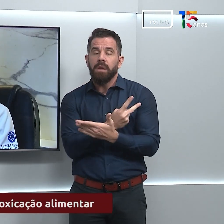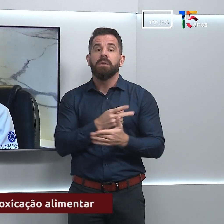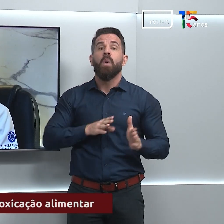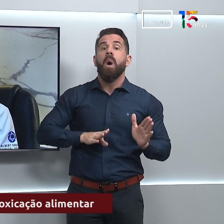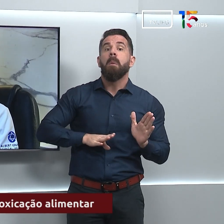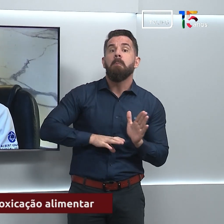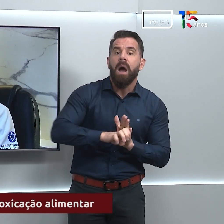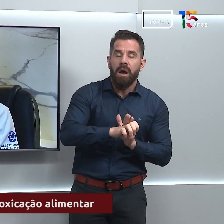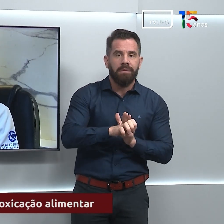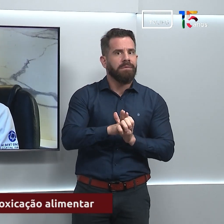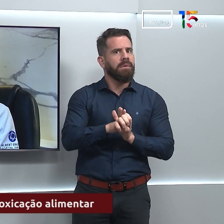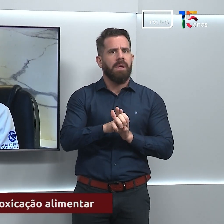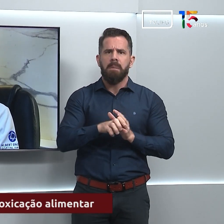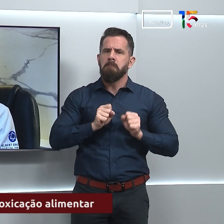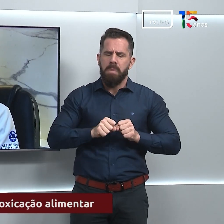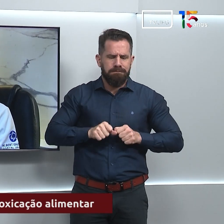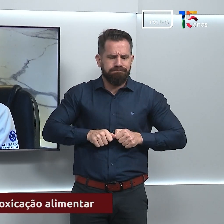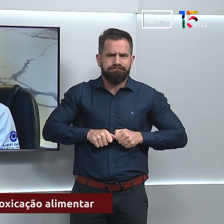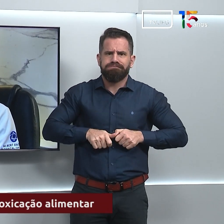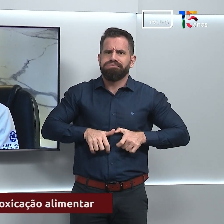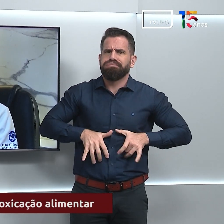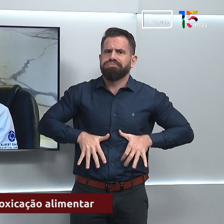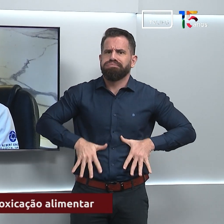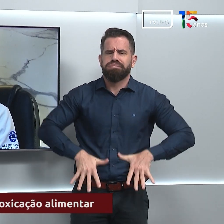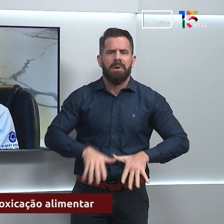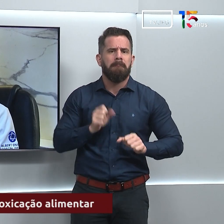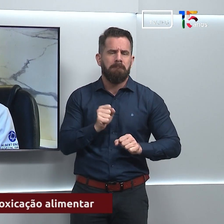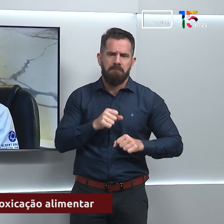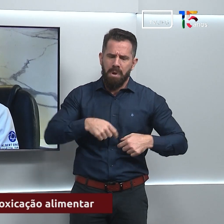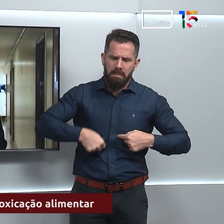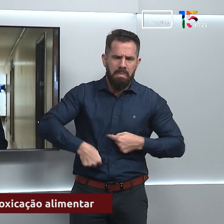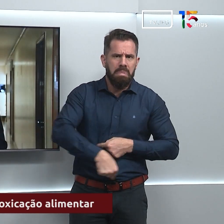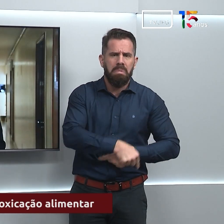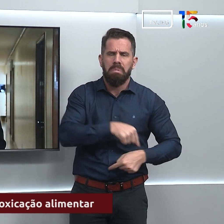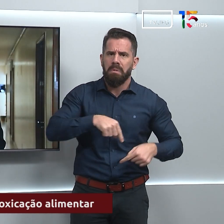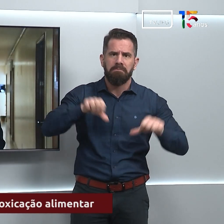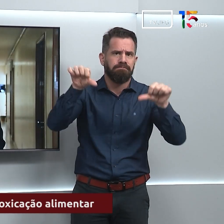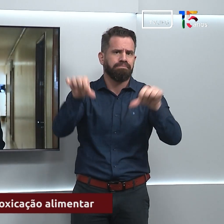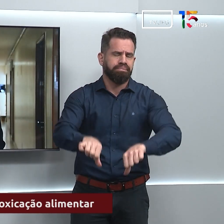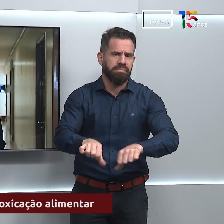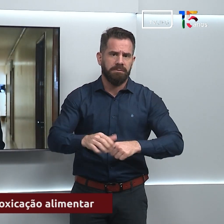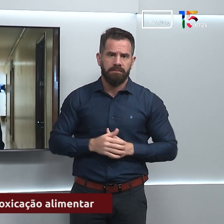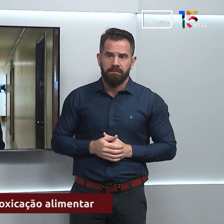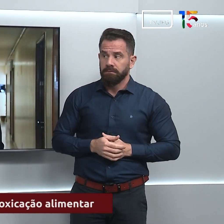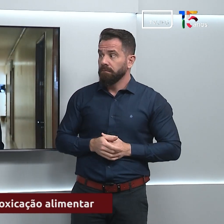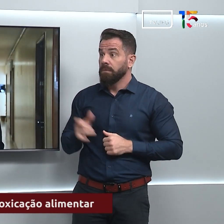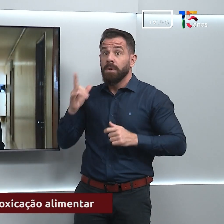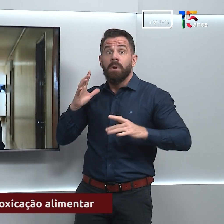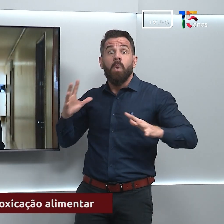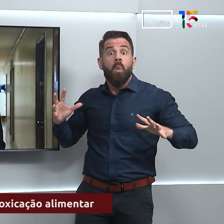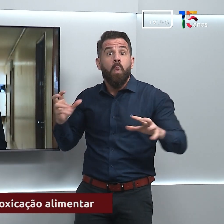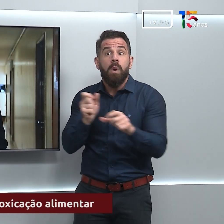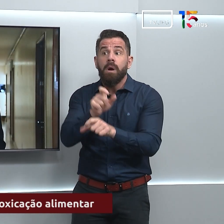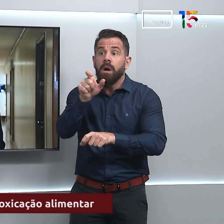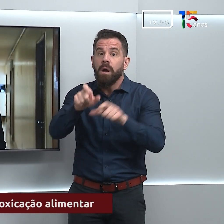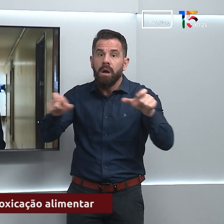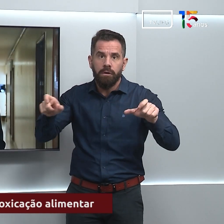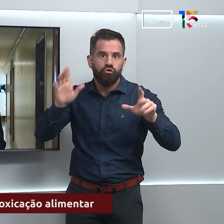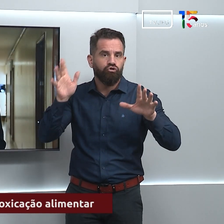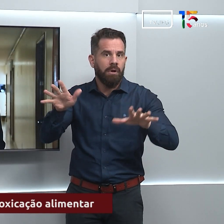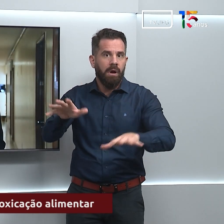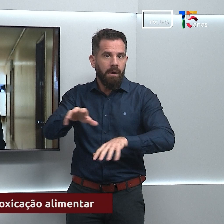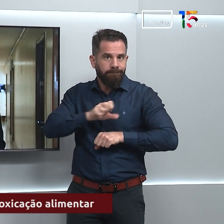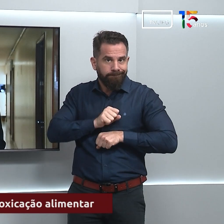nosso sistema de defesa e cause infecção, lesão no intestino. Do total de infectados, 10 foram